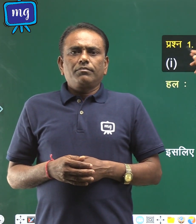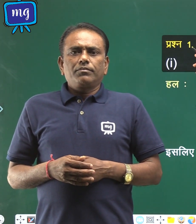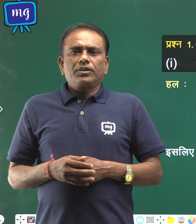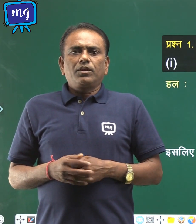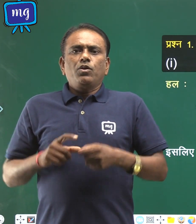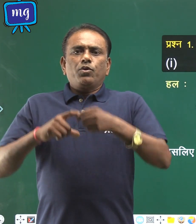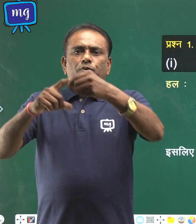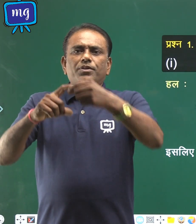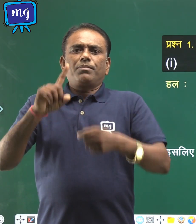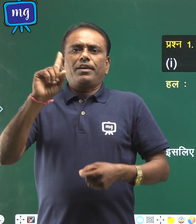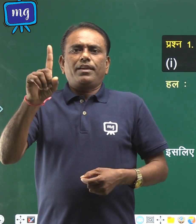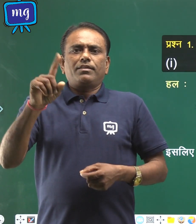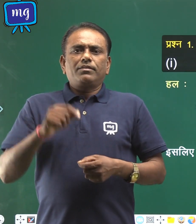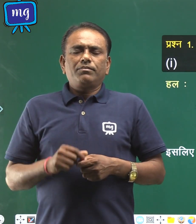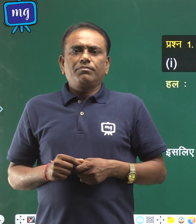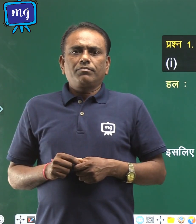प्रश्न 1,